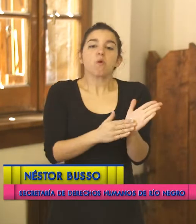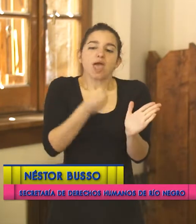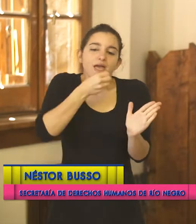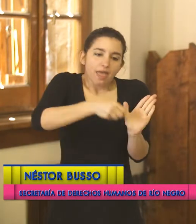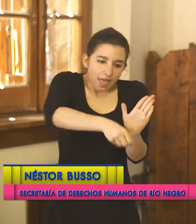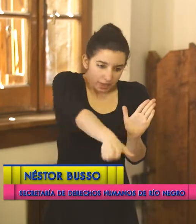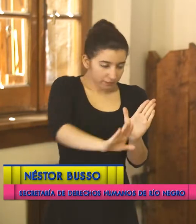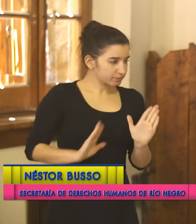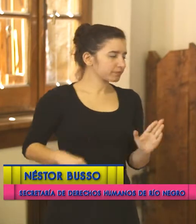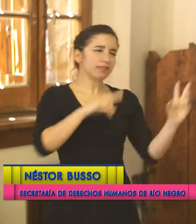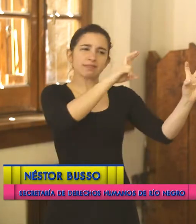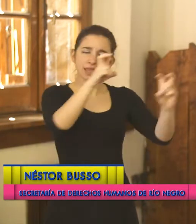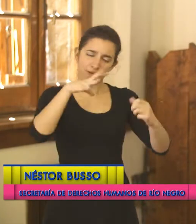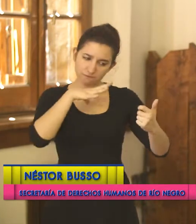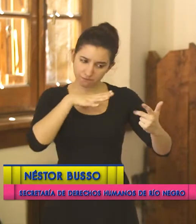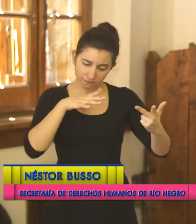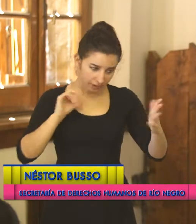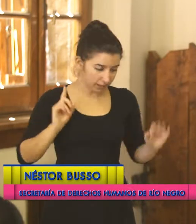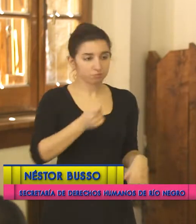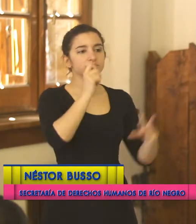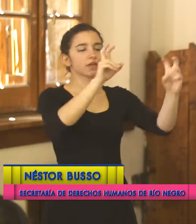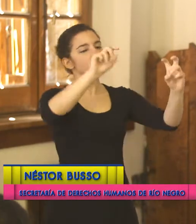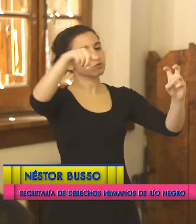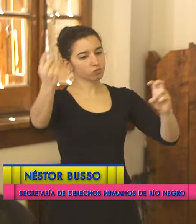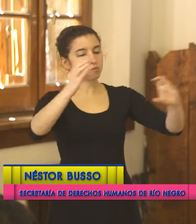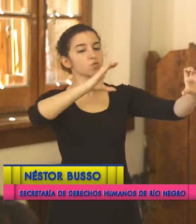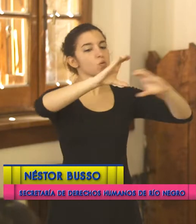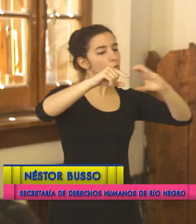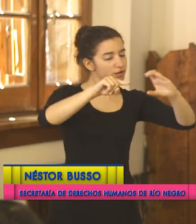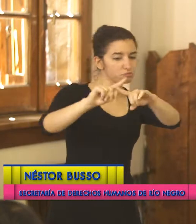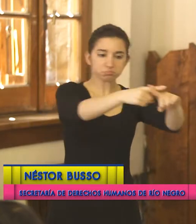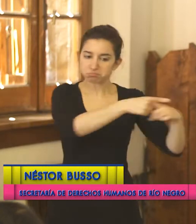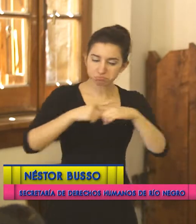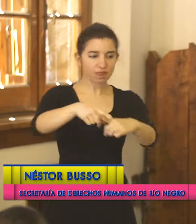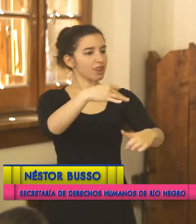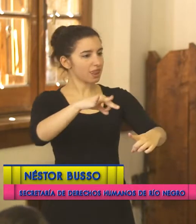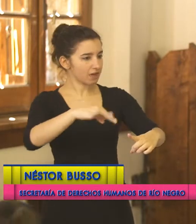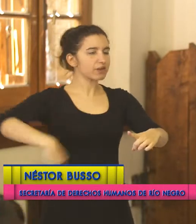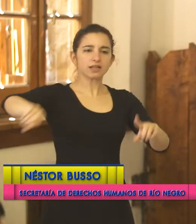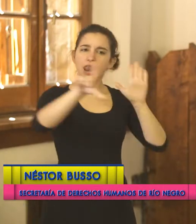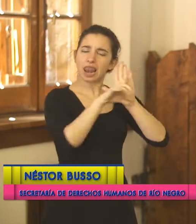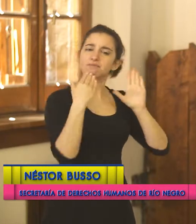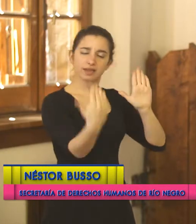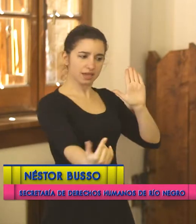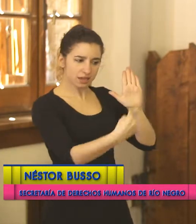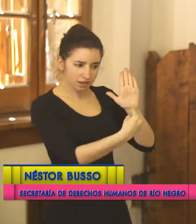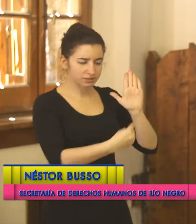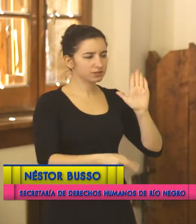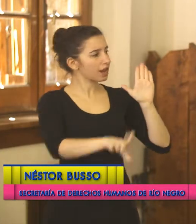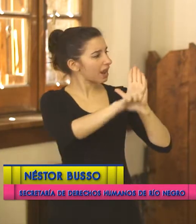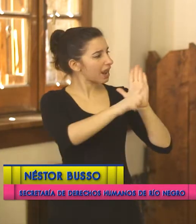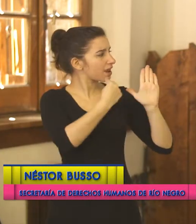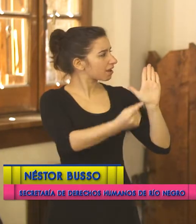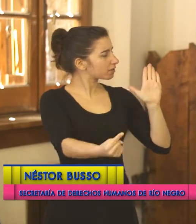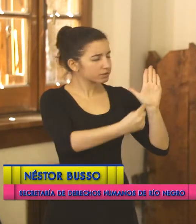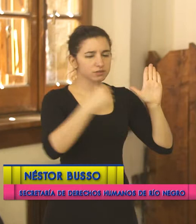y nos quedan muchos temas para debatir el tema de la comunicación está en debate Y ese es un gran logro de la ley Es un logro también